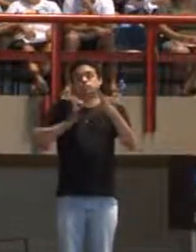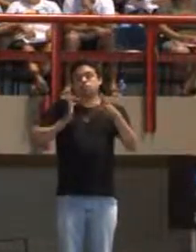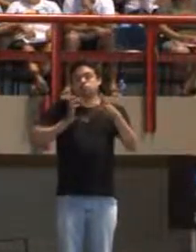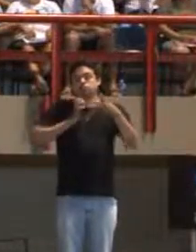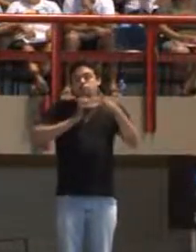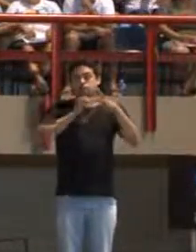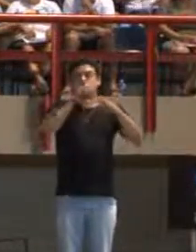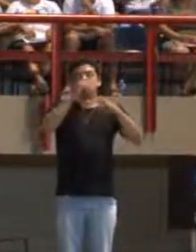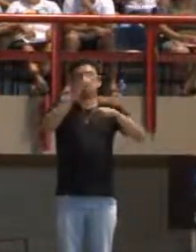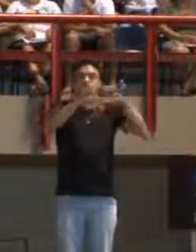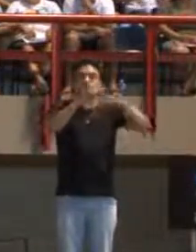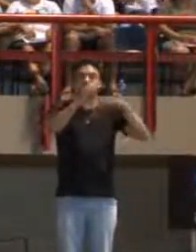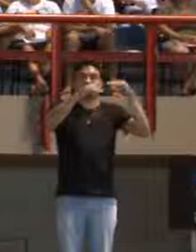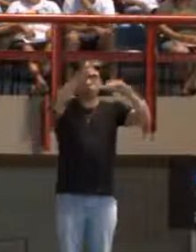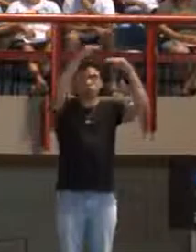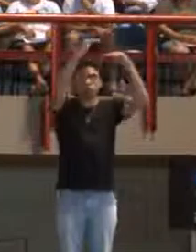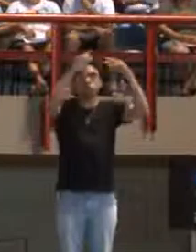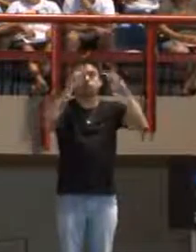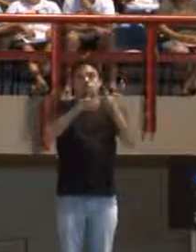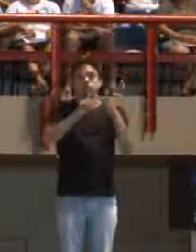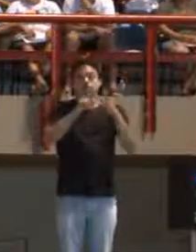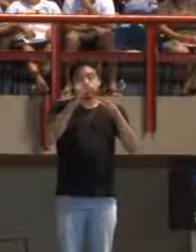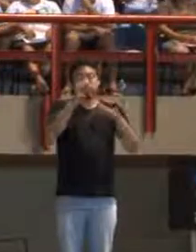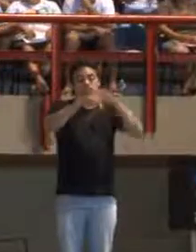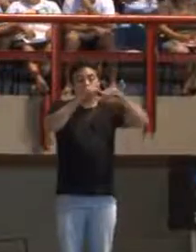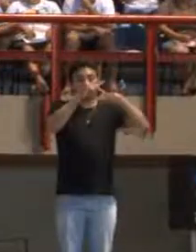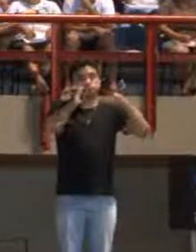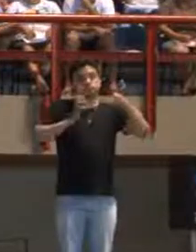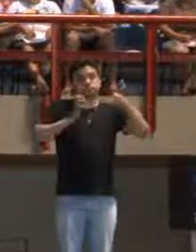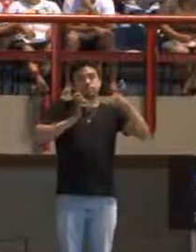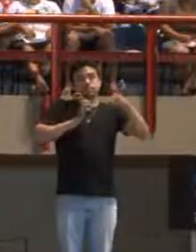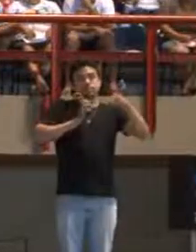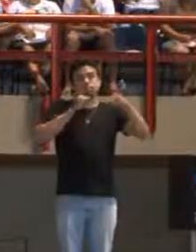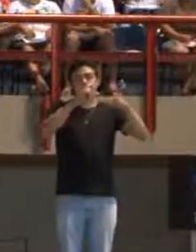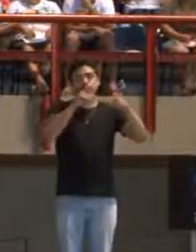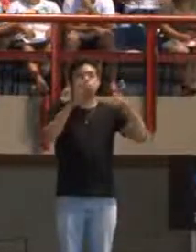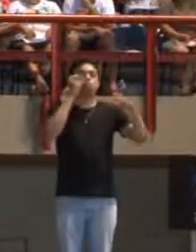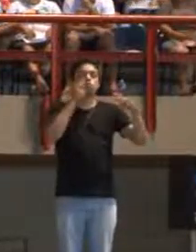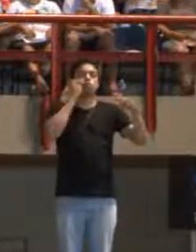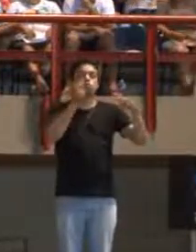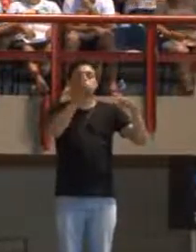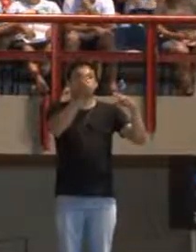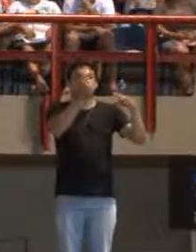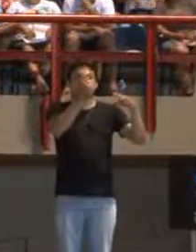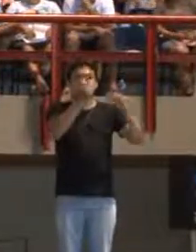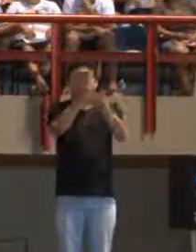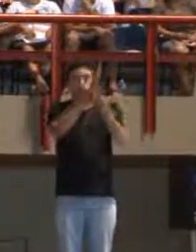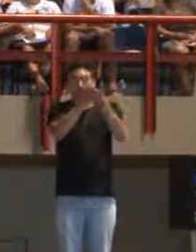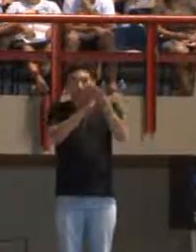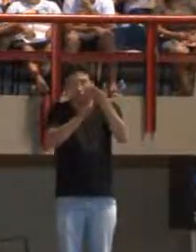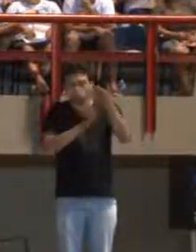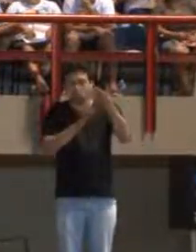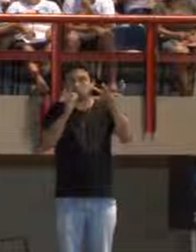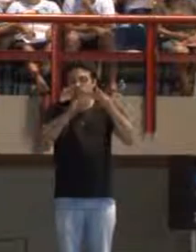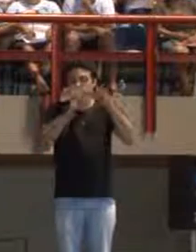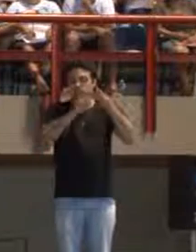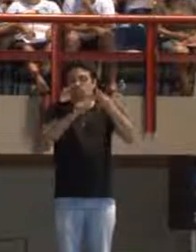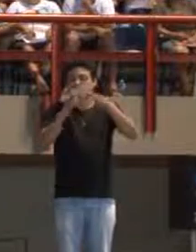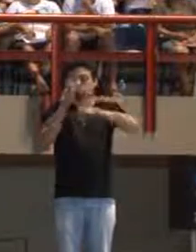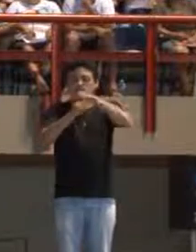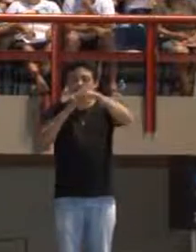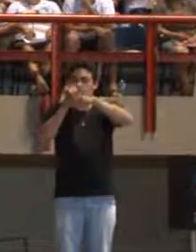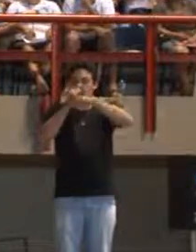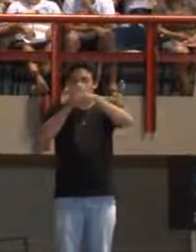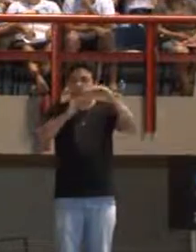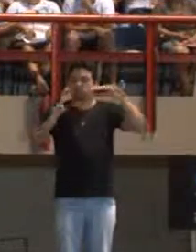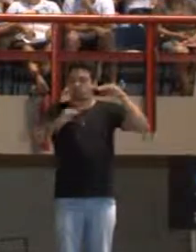países desenvolvidos. Os países ricos vão pegar o que eles ganham, o que eles têm de lucro, e eles vão dividir, vão internacionalizar